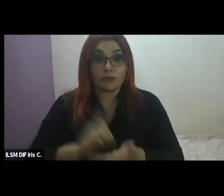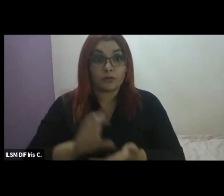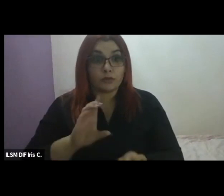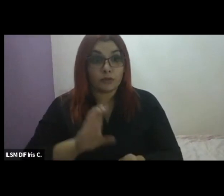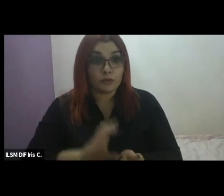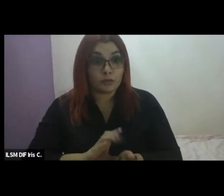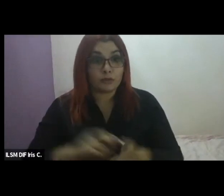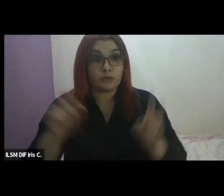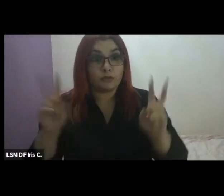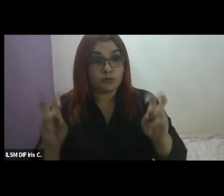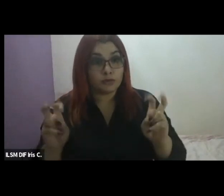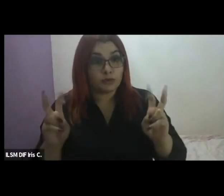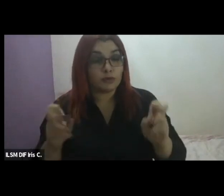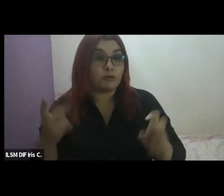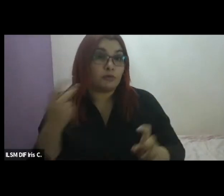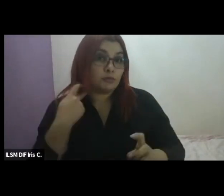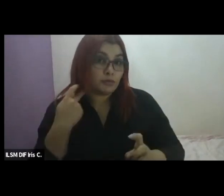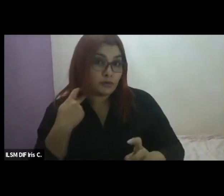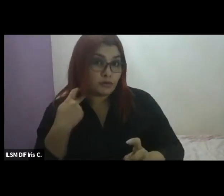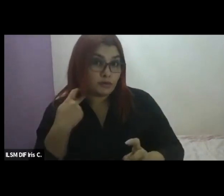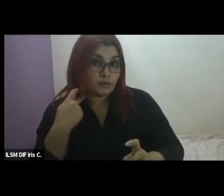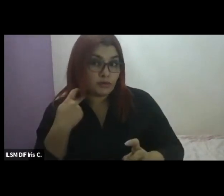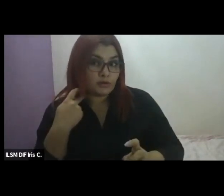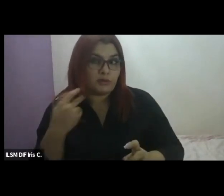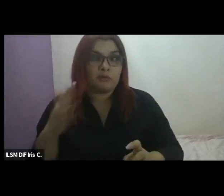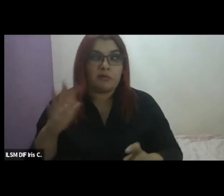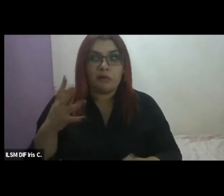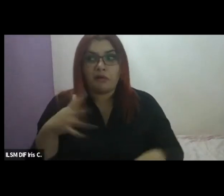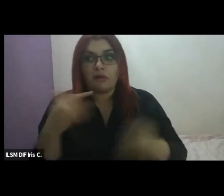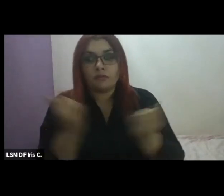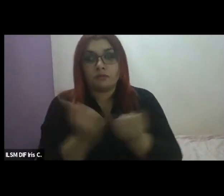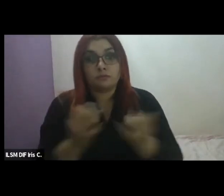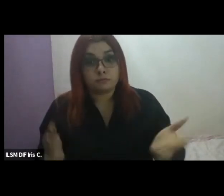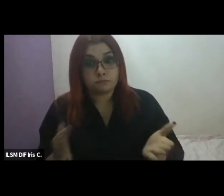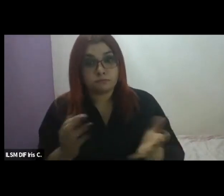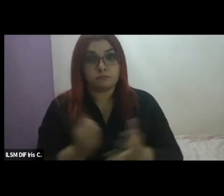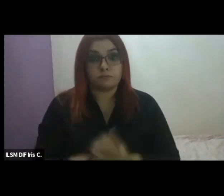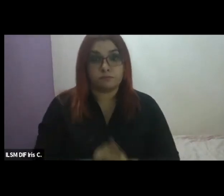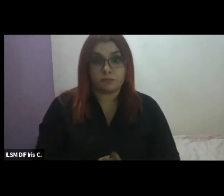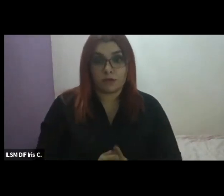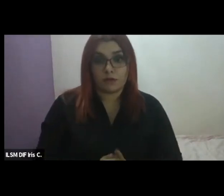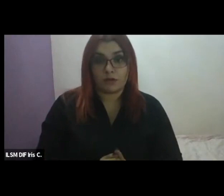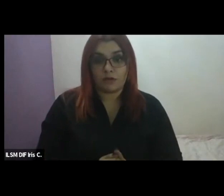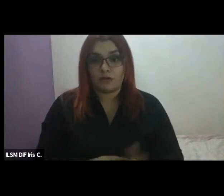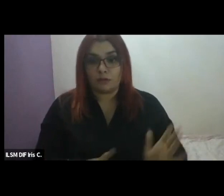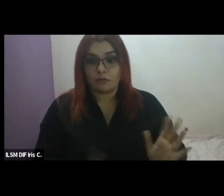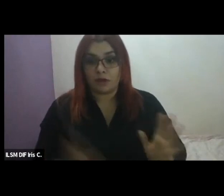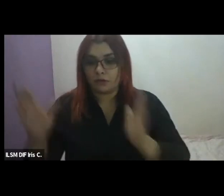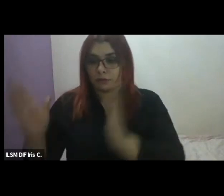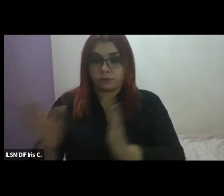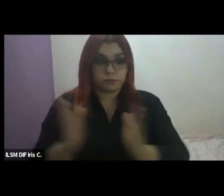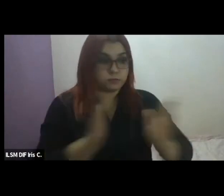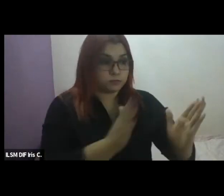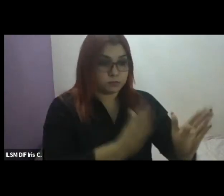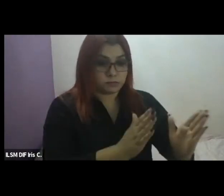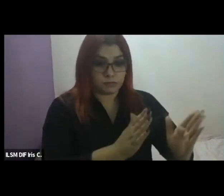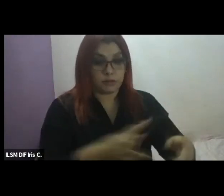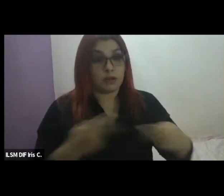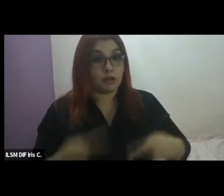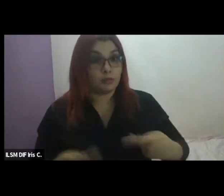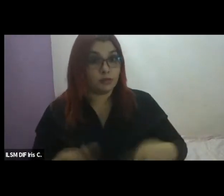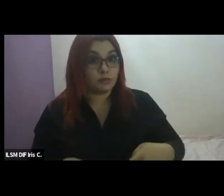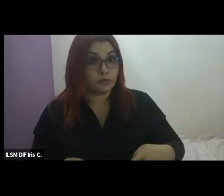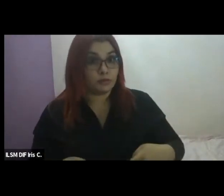categoría política similar a la de género y raza que sirve para clasificar a un sector de la sociedad que no cumple con la integridad